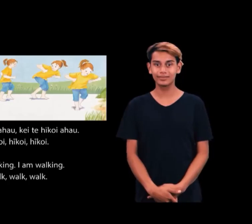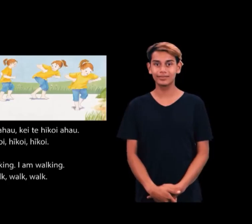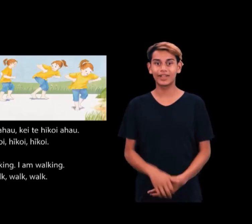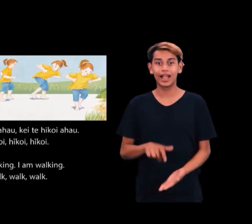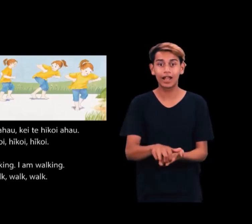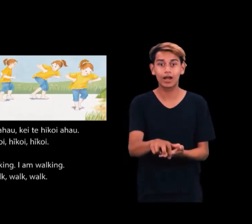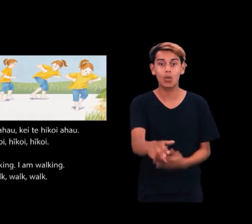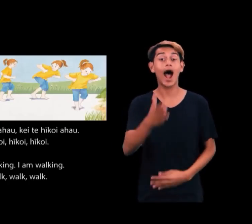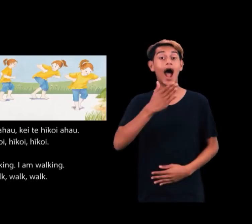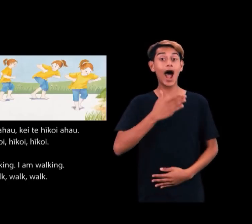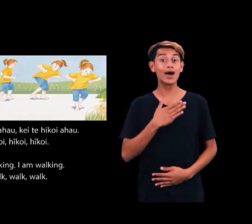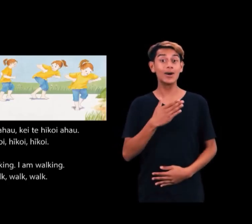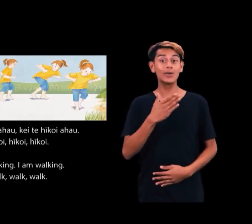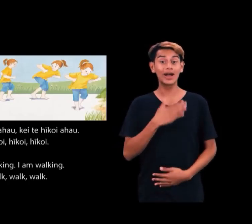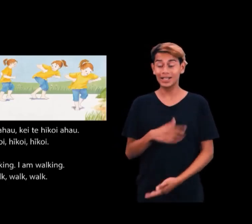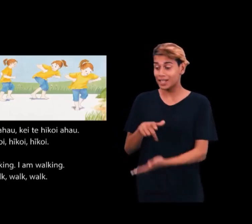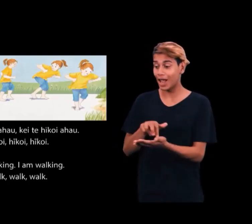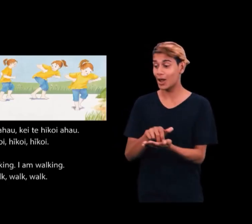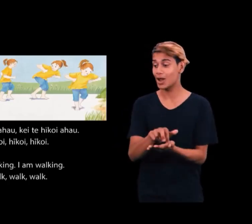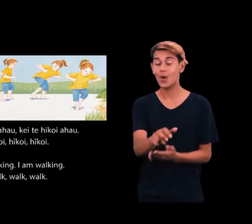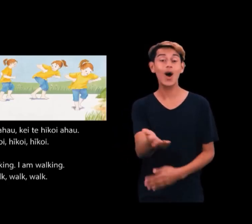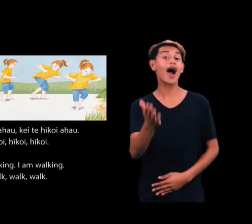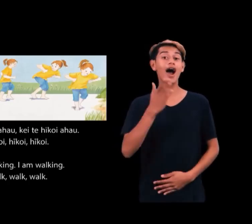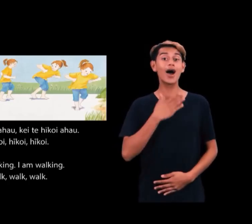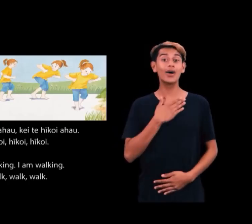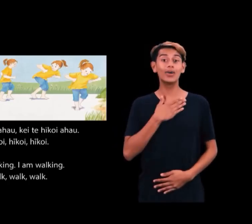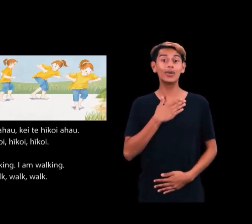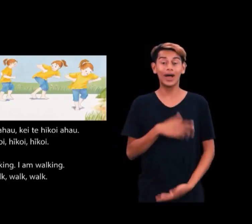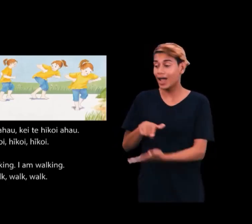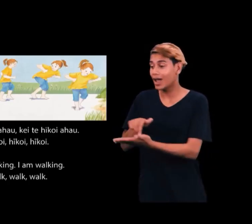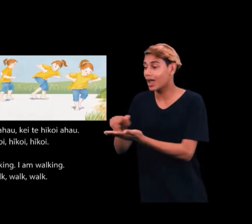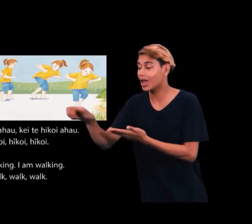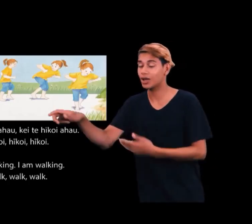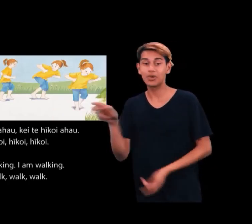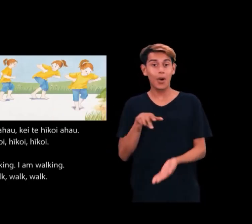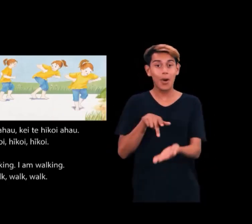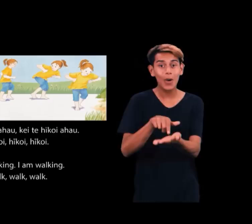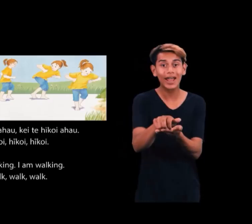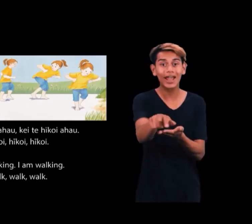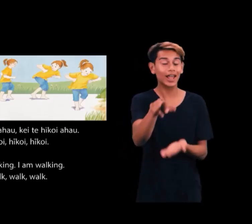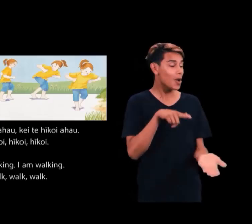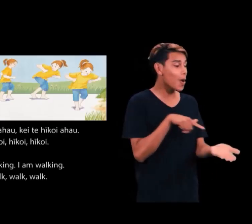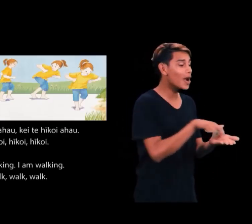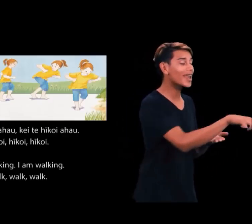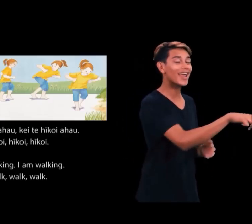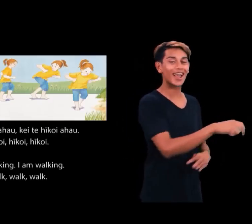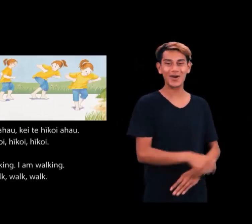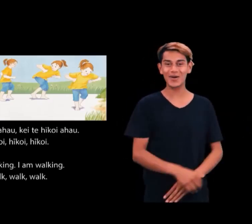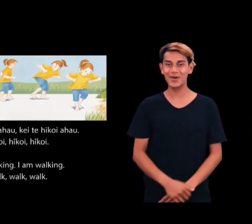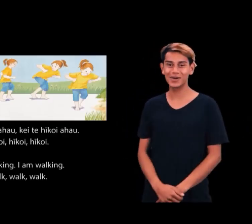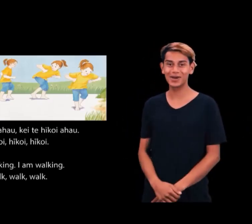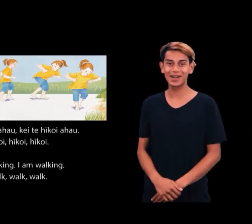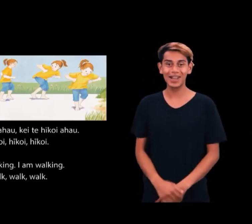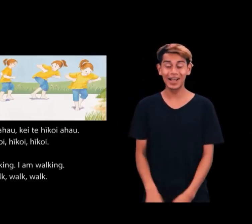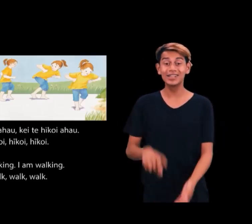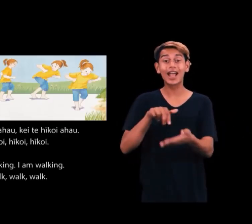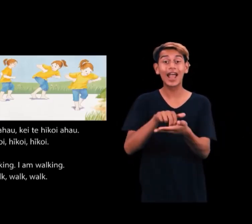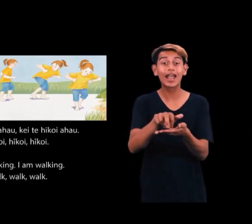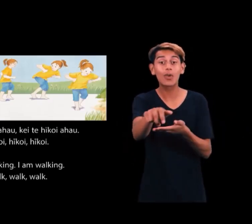Kei te hiko e aho, kei te hiko e aho, hiko, hiko, hiko. Kei te hiko